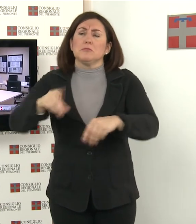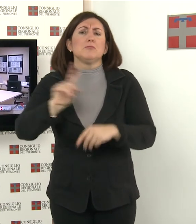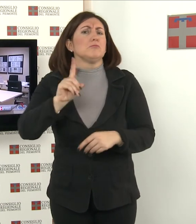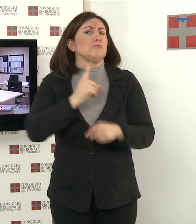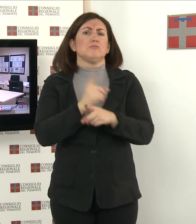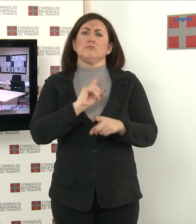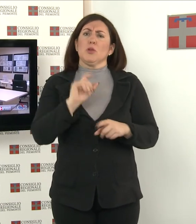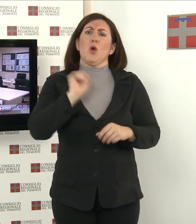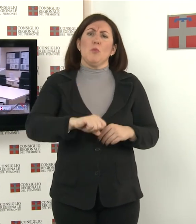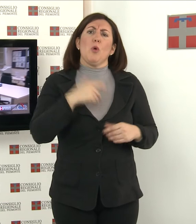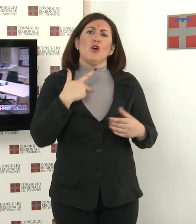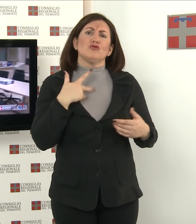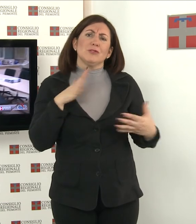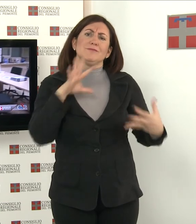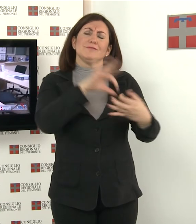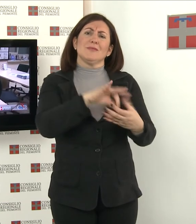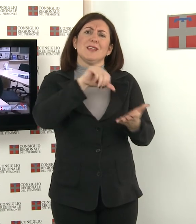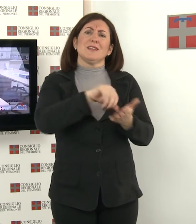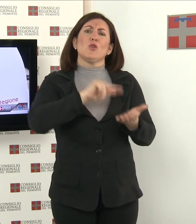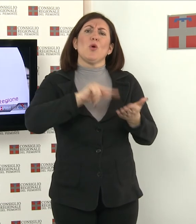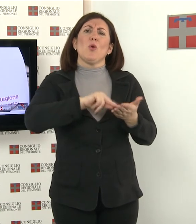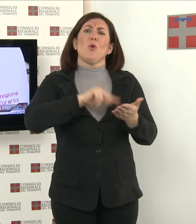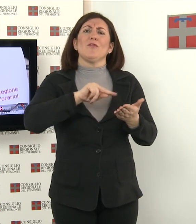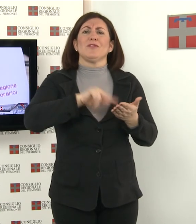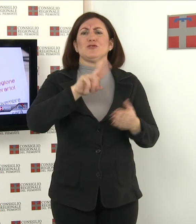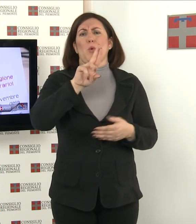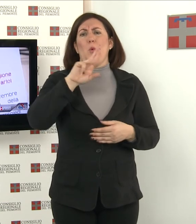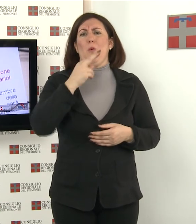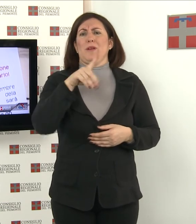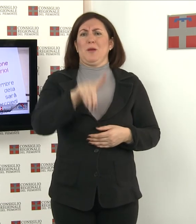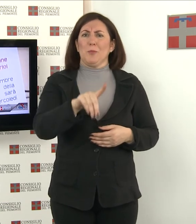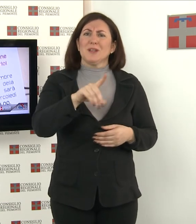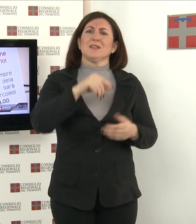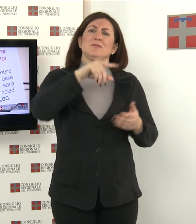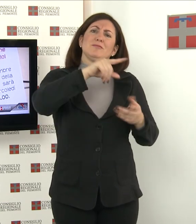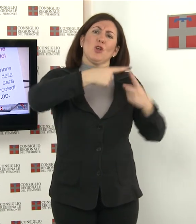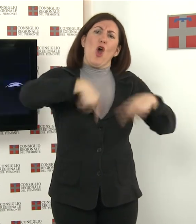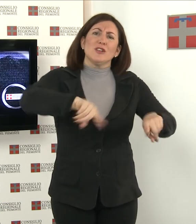degli uffici relazioni con il pubblico della giunta e del consiglio che si trovano in tutte le sedi provinciali